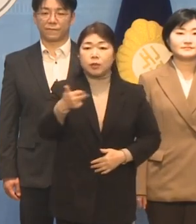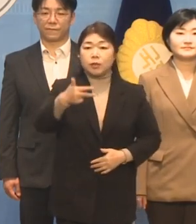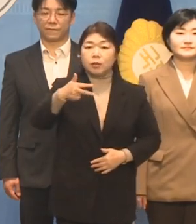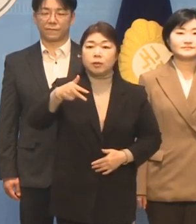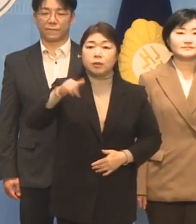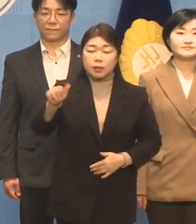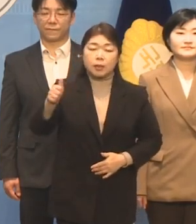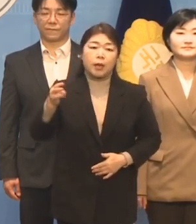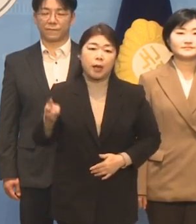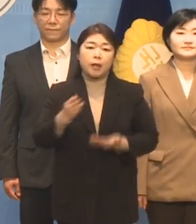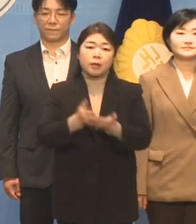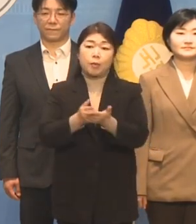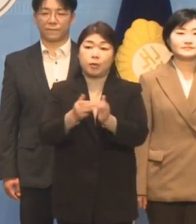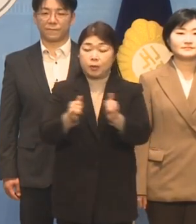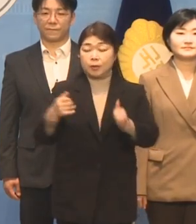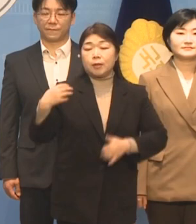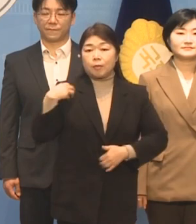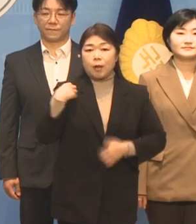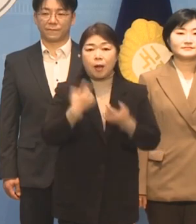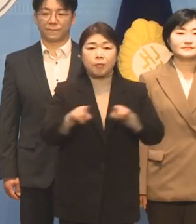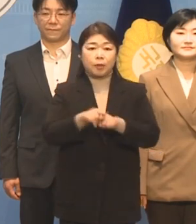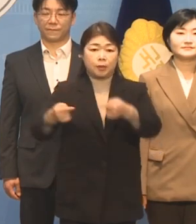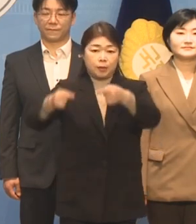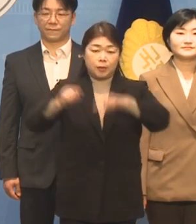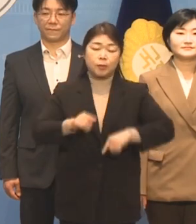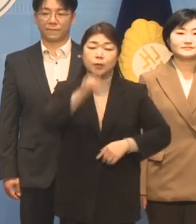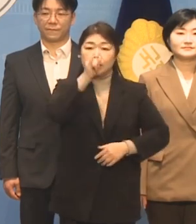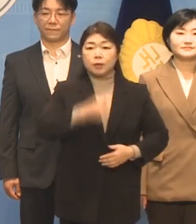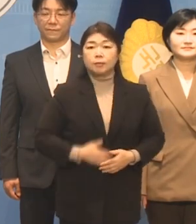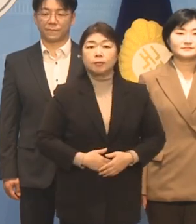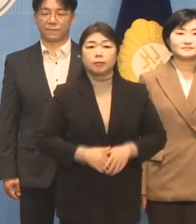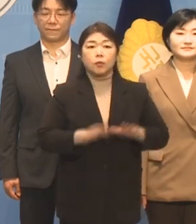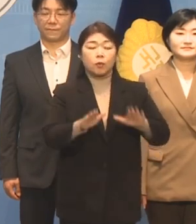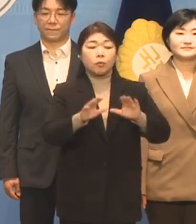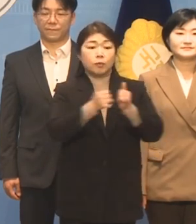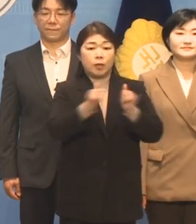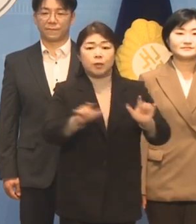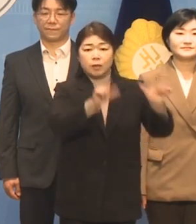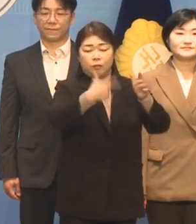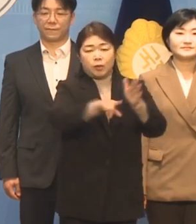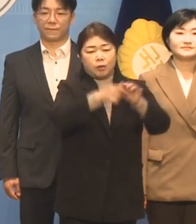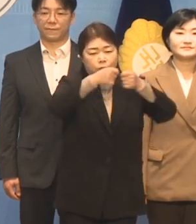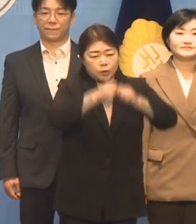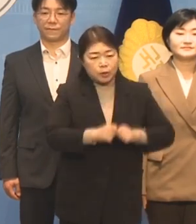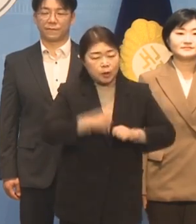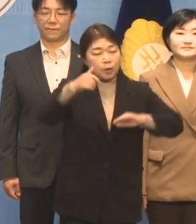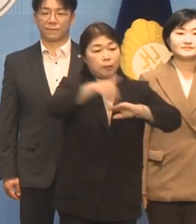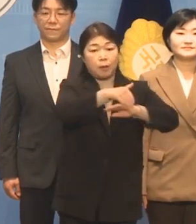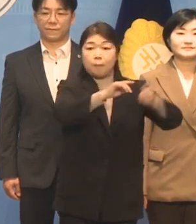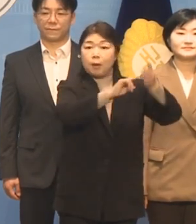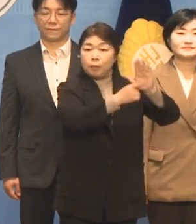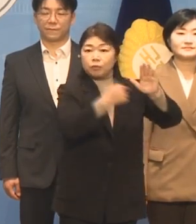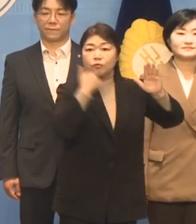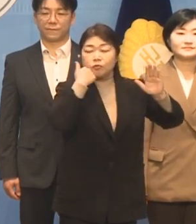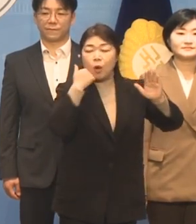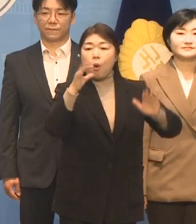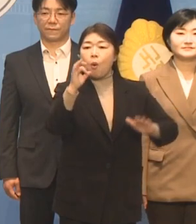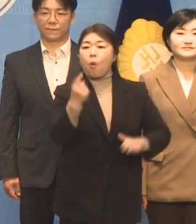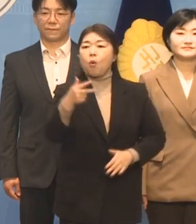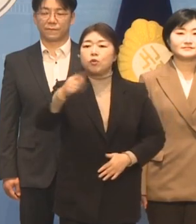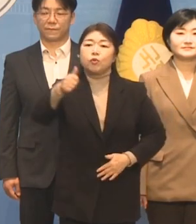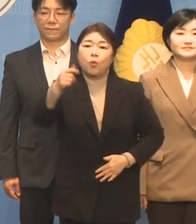대변인님이 함께하고 있습니다. 네, 오늘 민생 분야 개혁 정책에 대한 구체적인 발표는 오준호